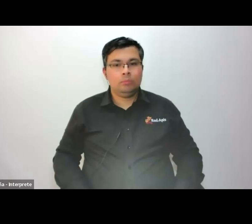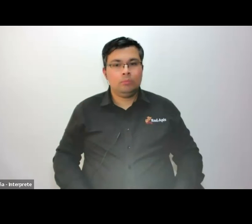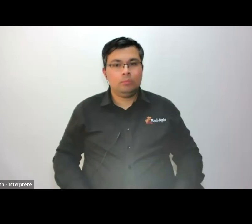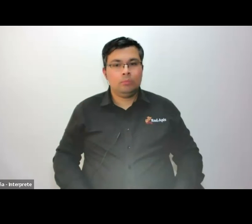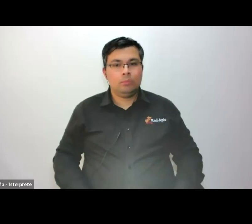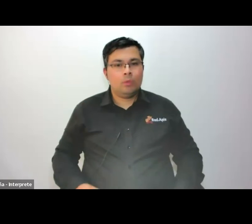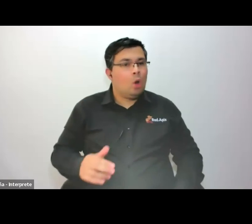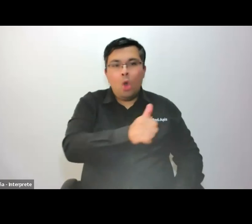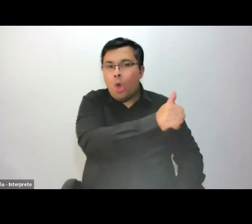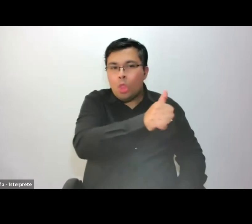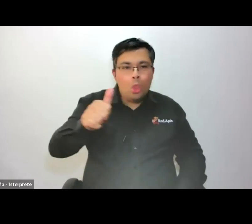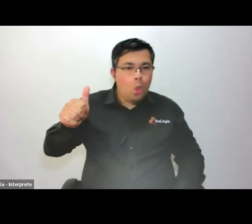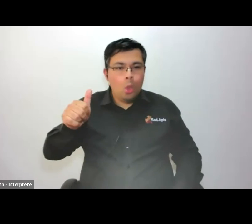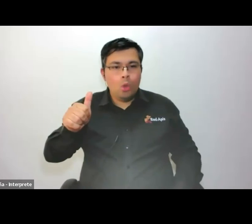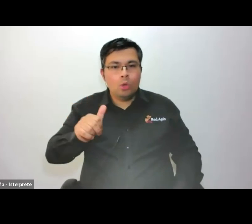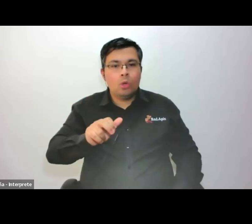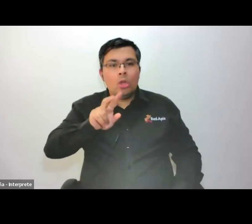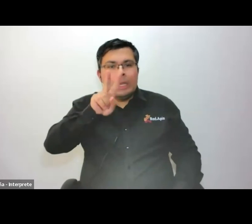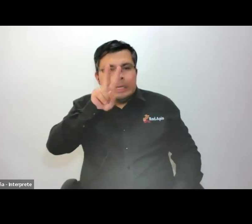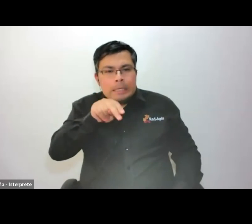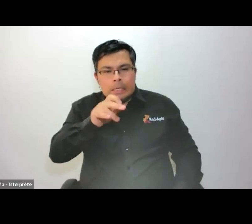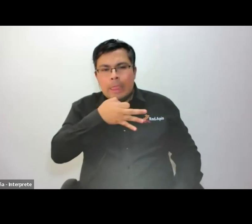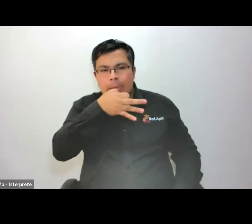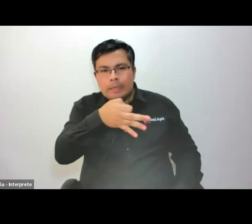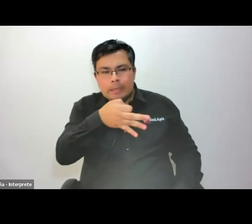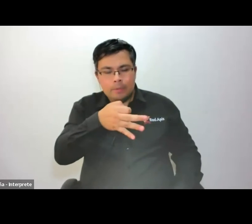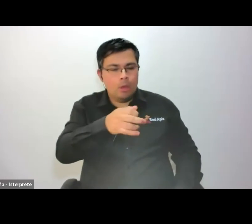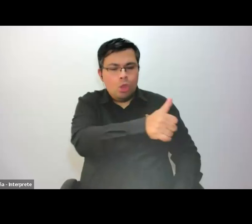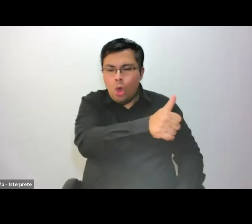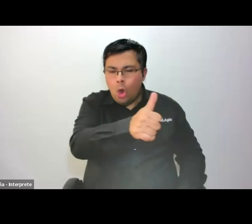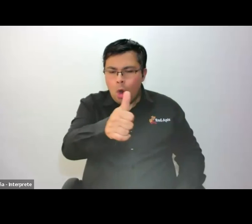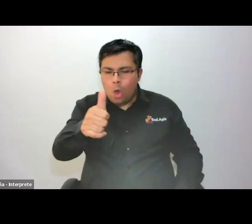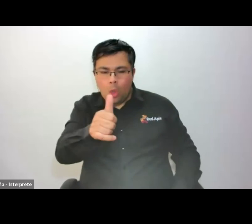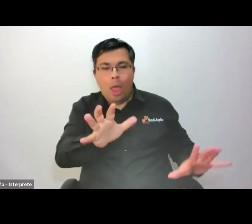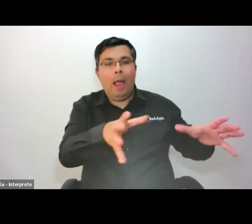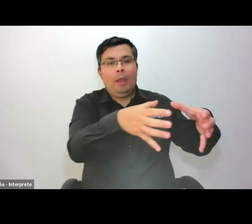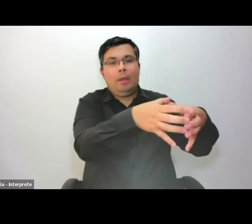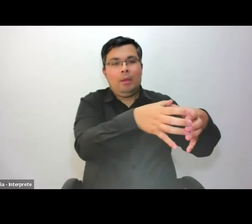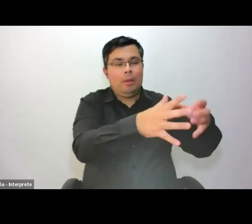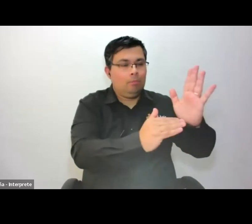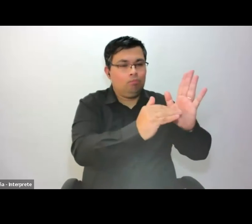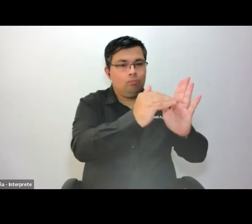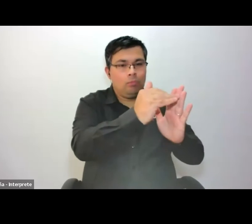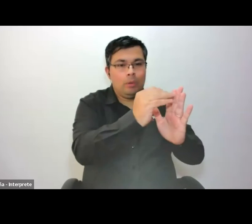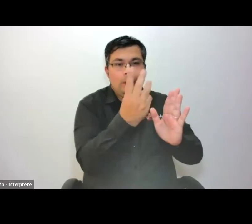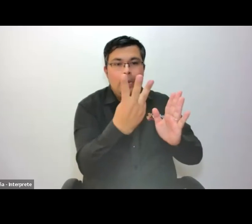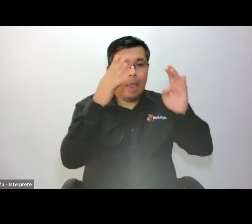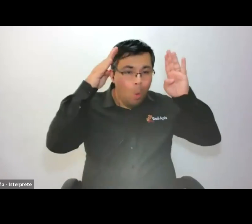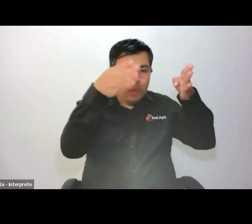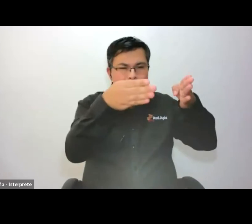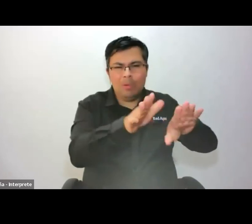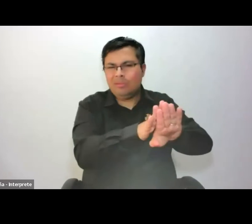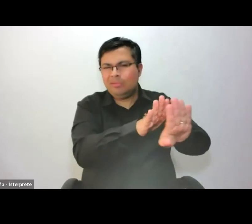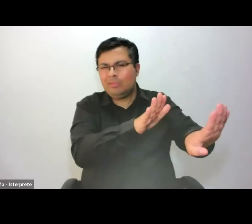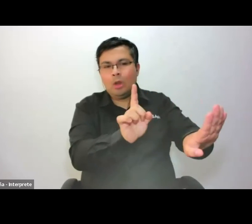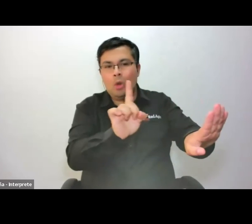3. No, eso no es posible. Esto tiene que avanzar. Y en ese es nuestro espíritu, ese es mi espíritu al estar aquí y